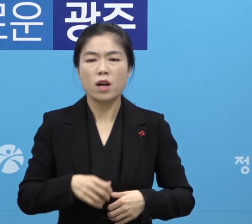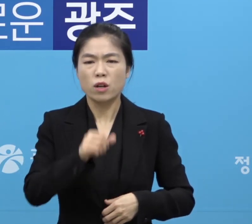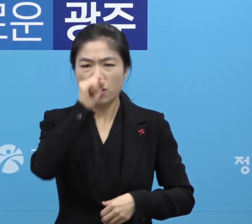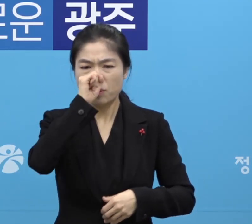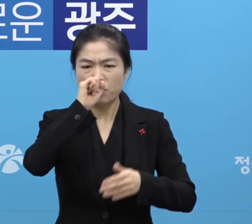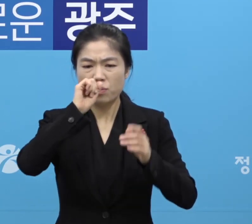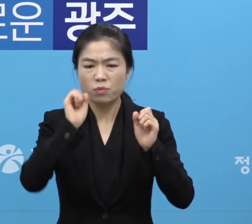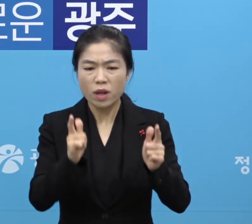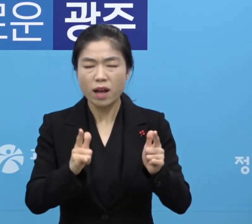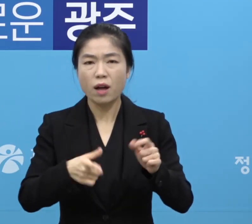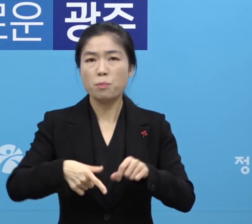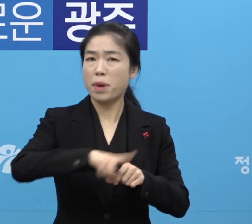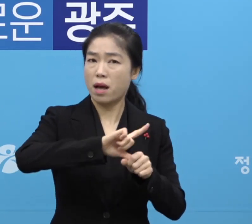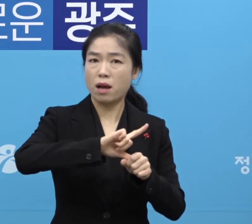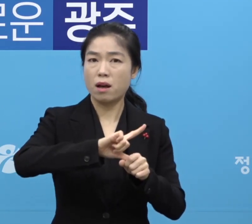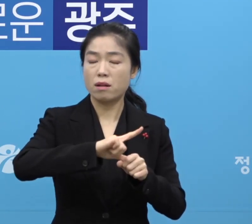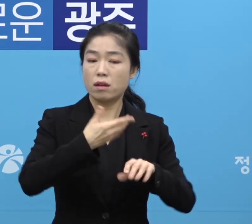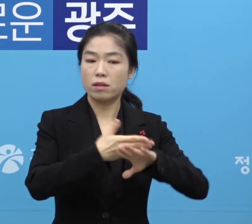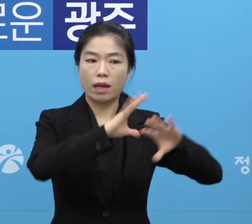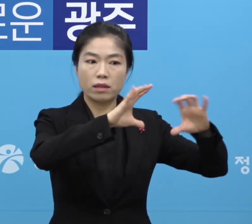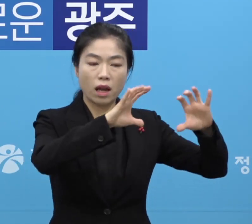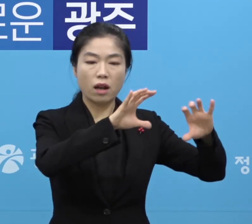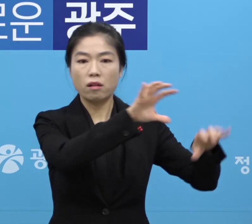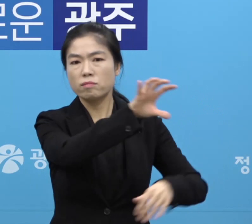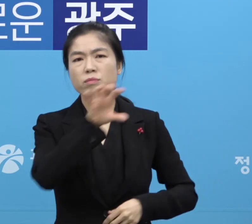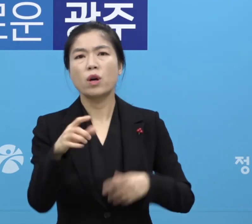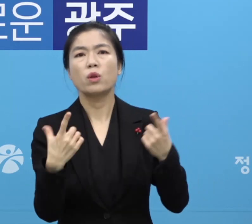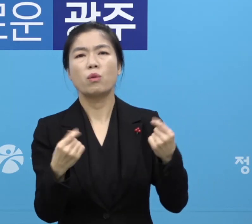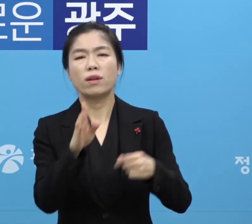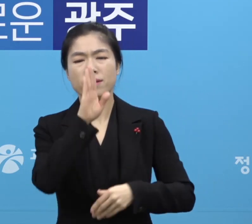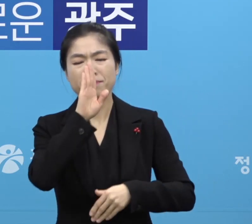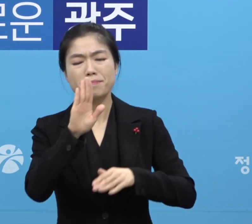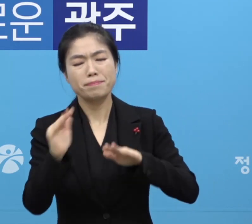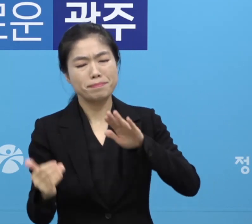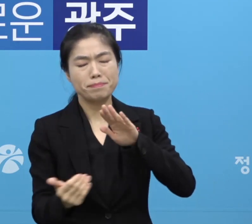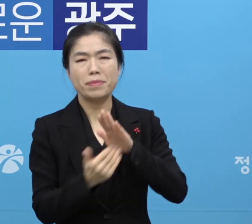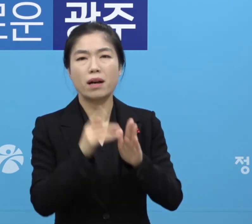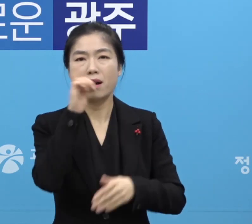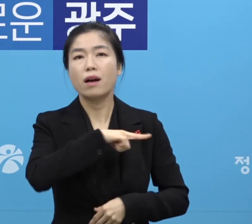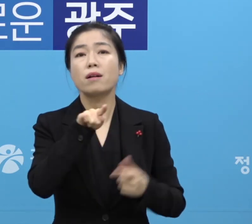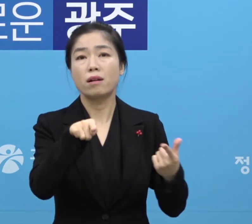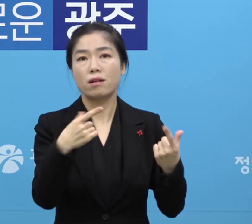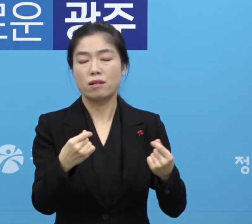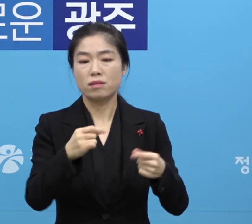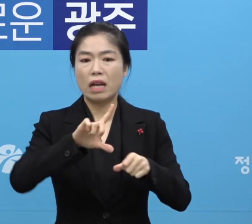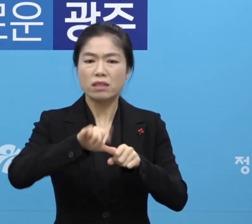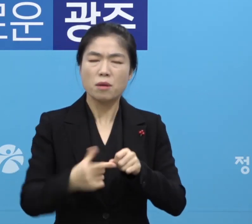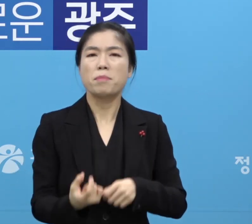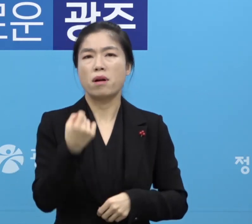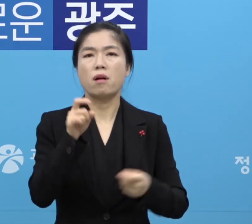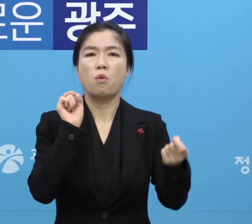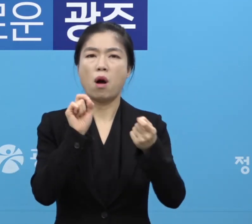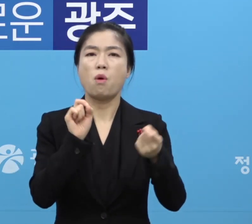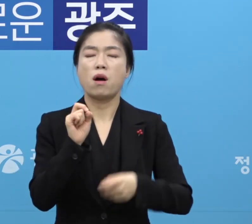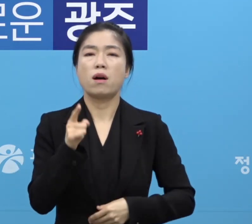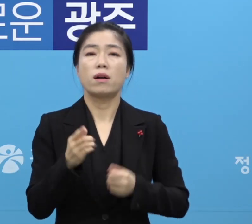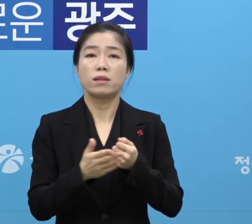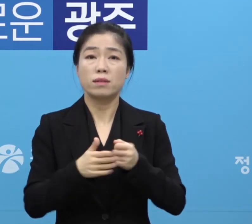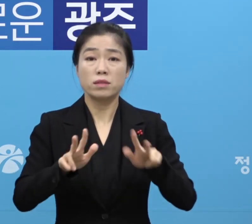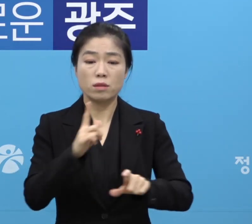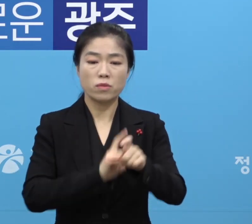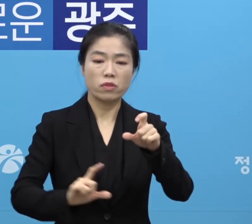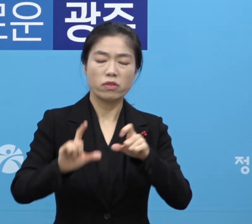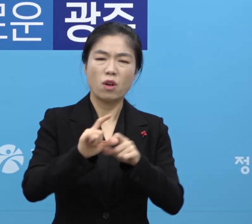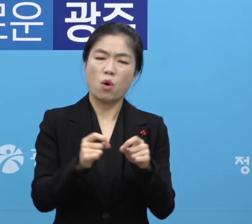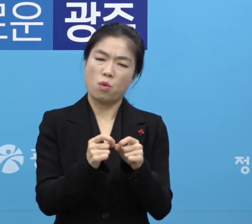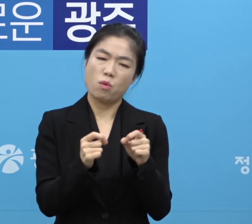골든타임을 놓친다면 다른 나라에서 보는 것처럼 최악의 상황으로 치닫는 것은 시간 문제이고 지금보다